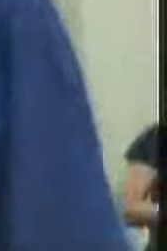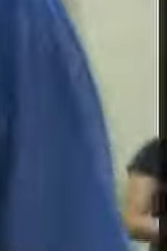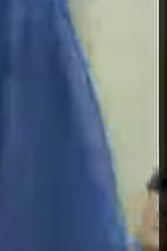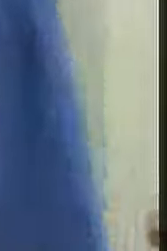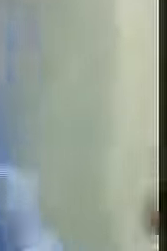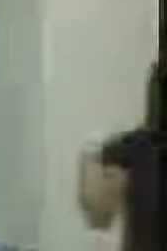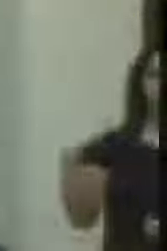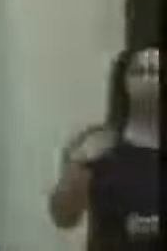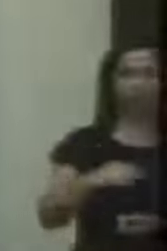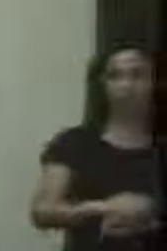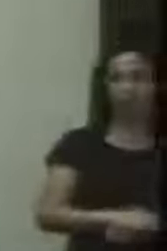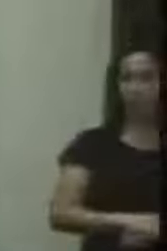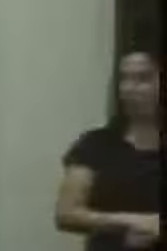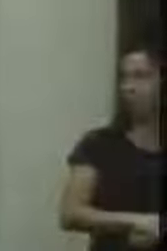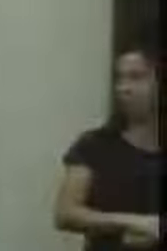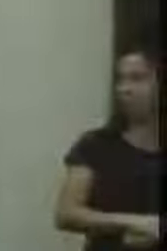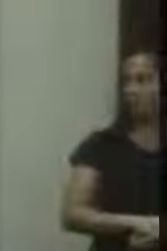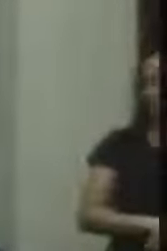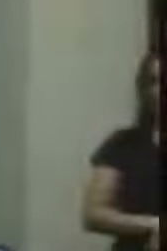vereadora